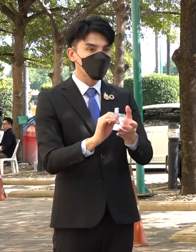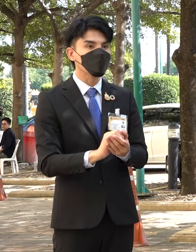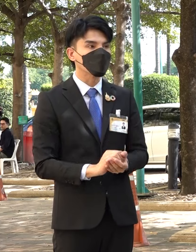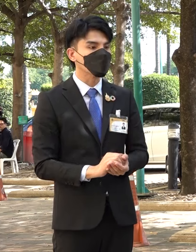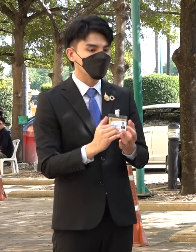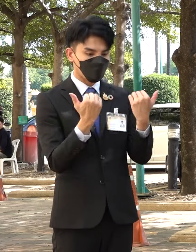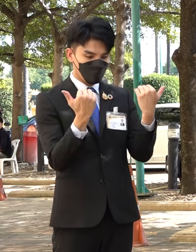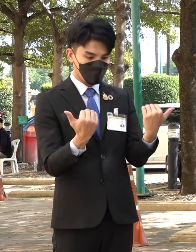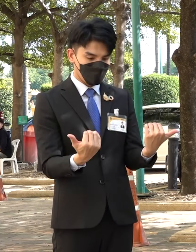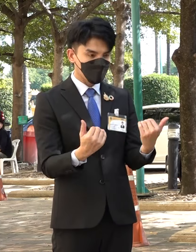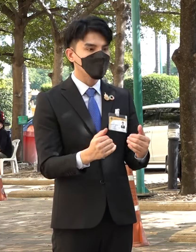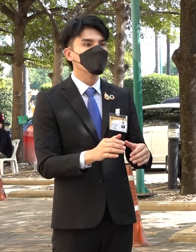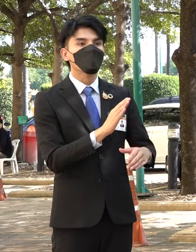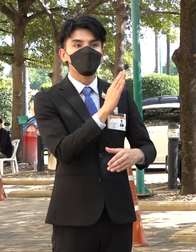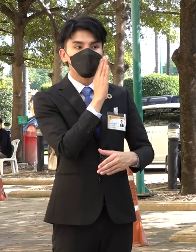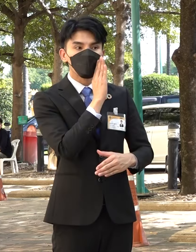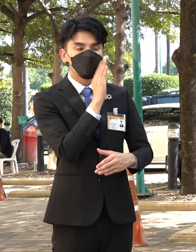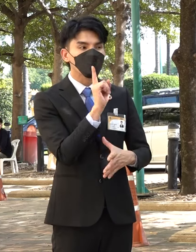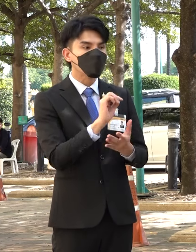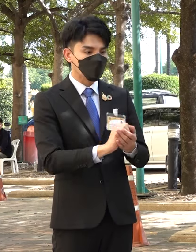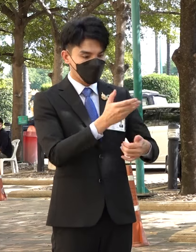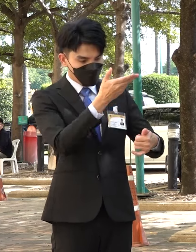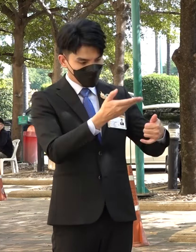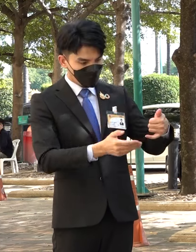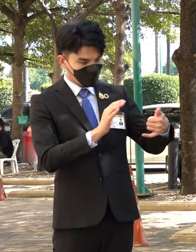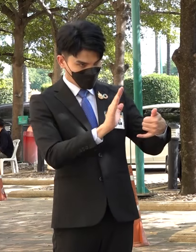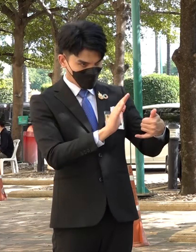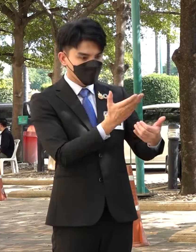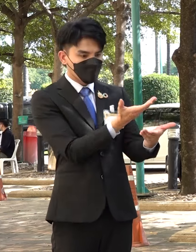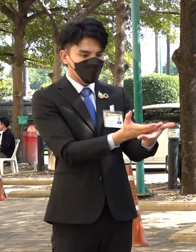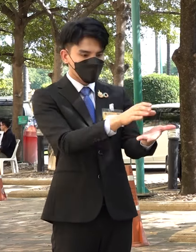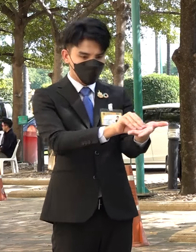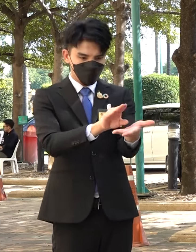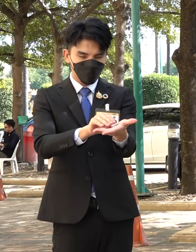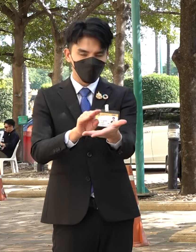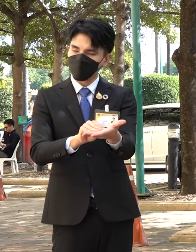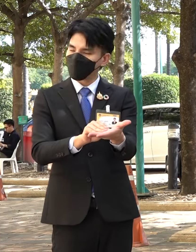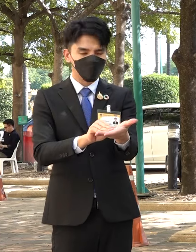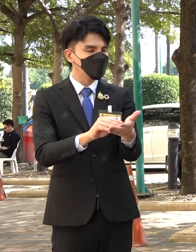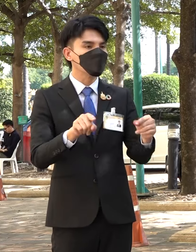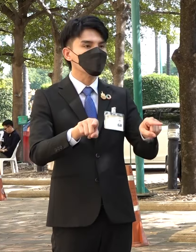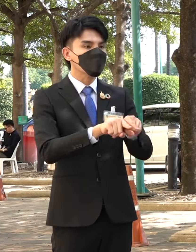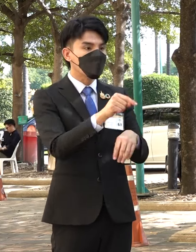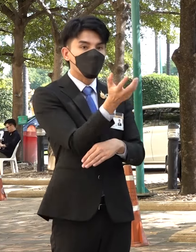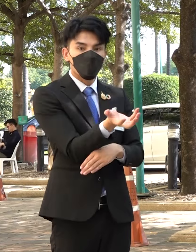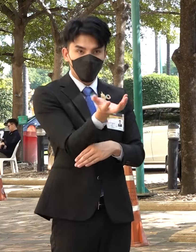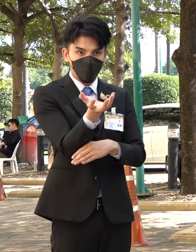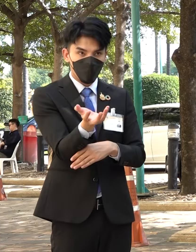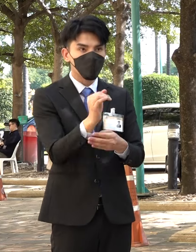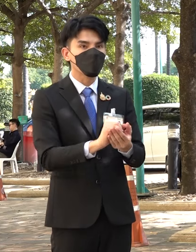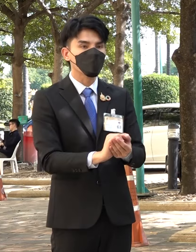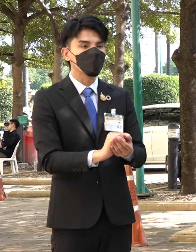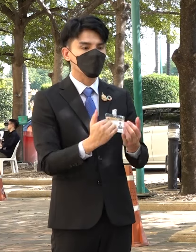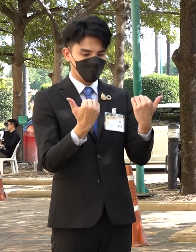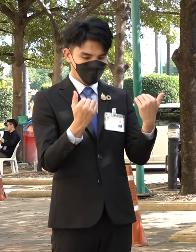ฉะนั้นคนนี้ถ้าหากว่ามีพฤติกรรมที่ยังไปเรียรายอยู่ก็ไม่ได้ต่างอะไรกับการขอทานนะครับต้องบ